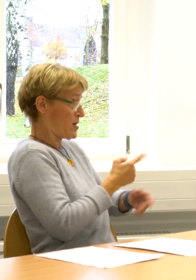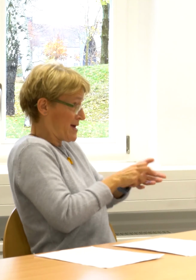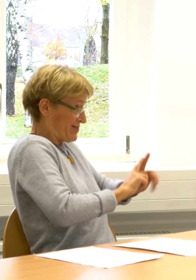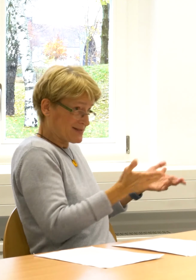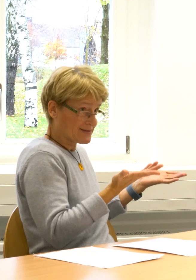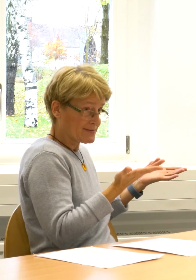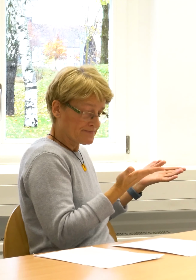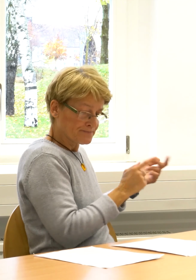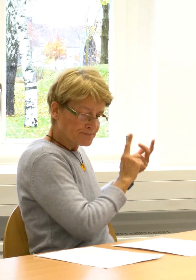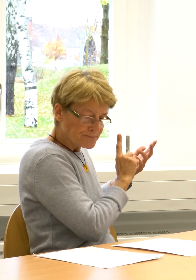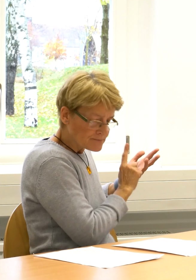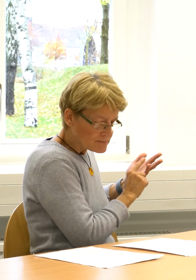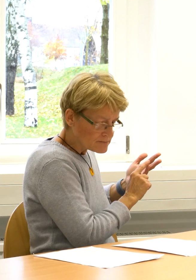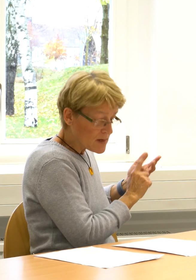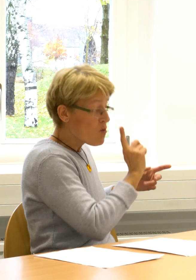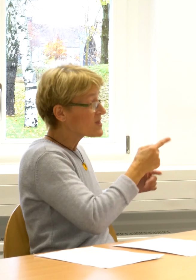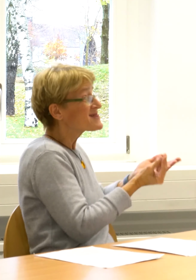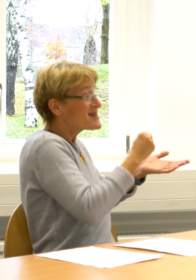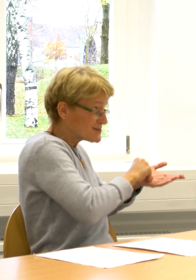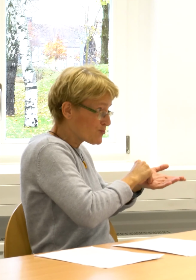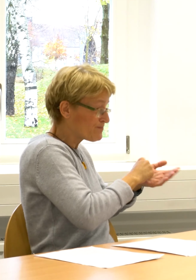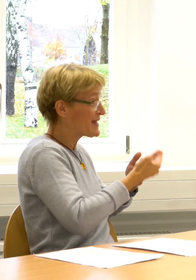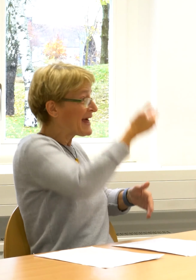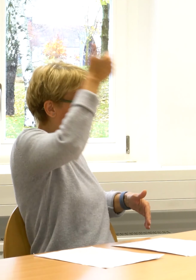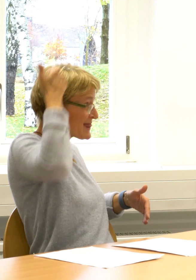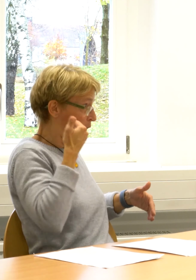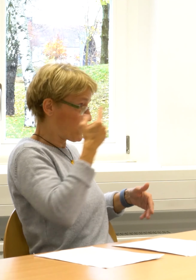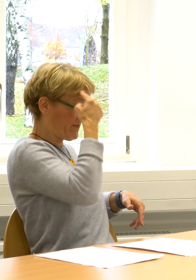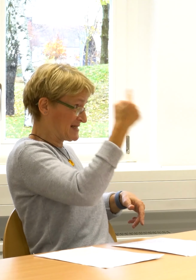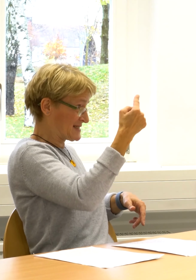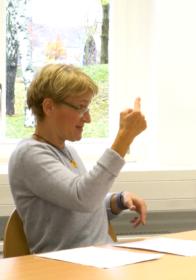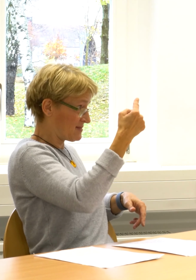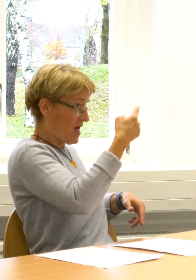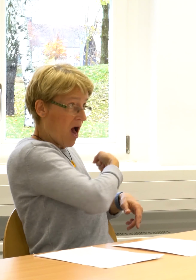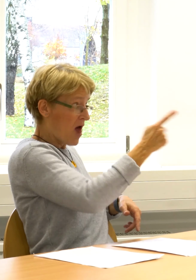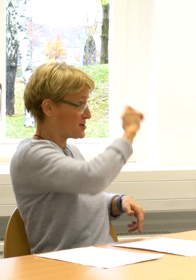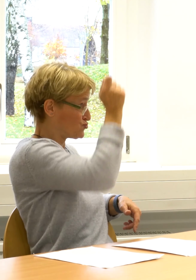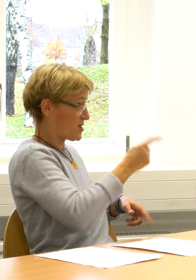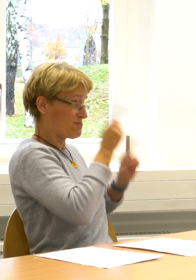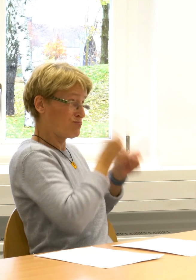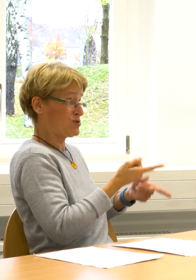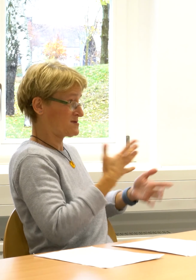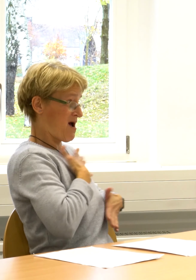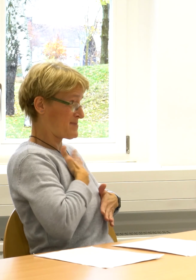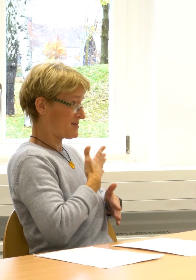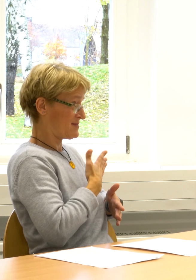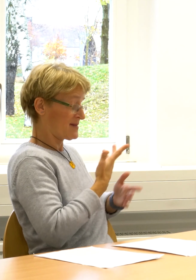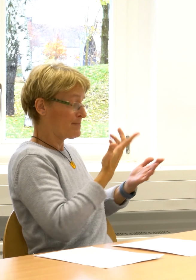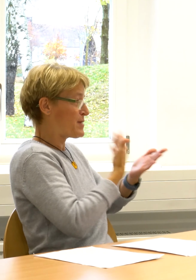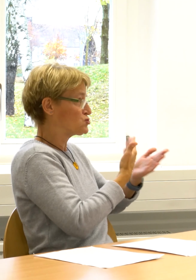kompetent sein, dass sie saubere gebärdensprachliche Sätze bilden können. Es ist ganz wichtig auch, dass die Studenten